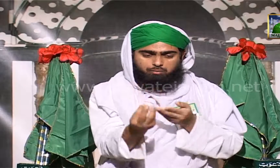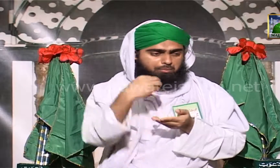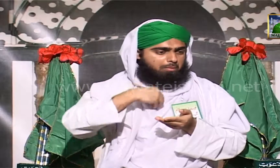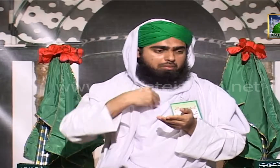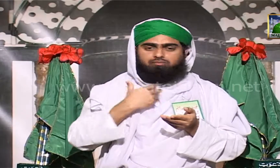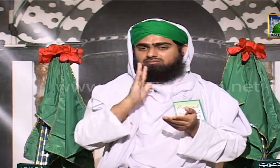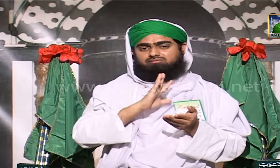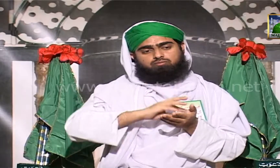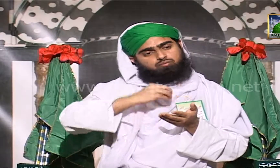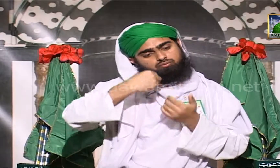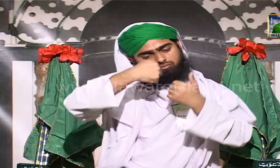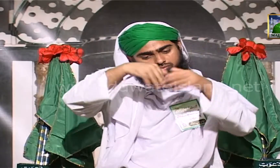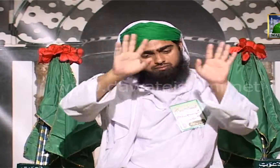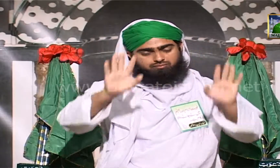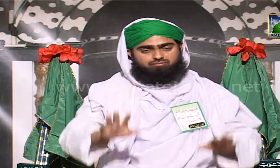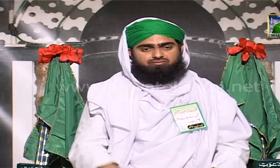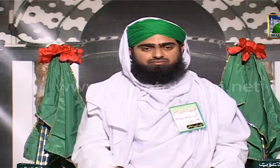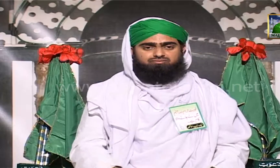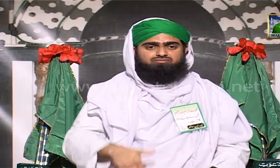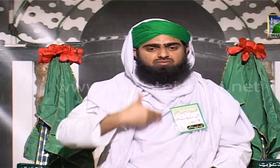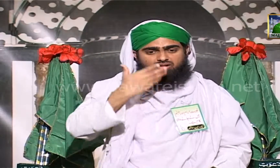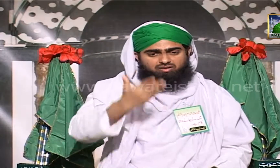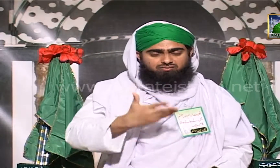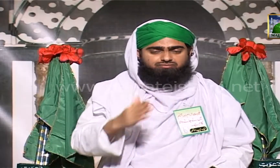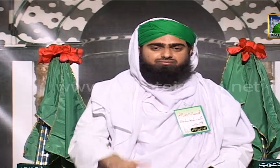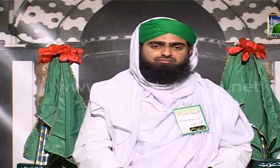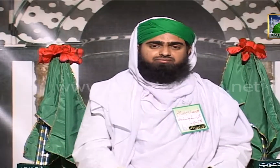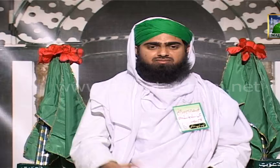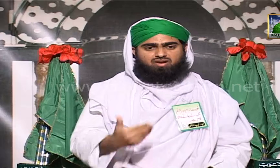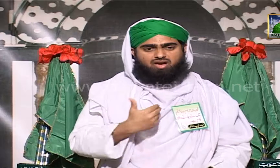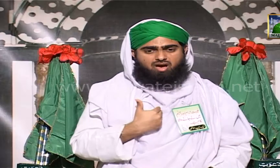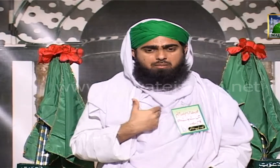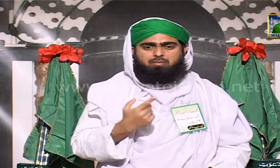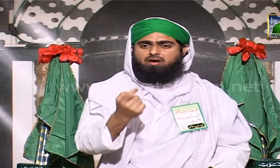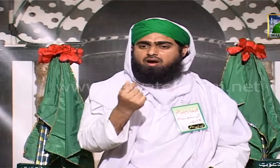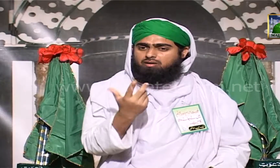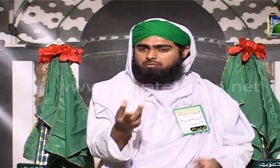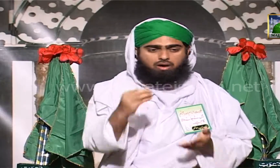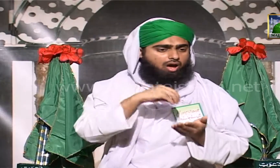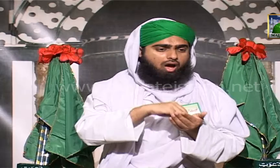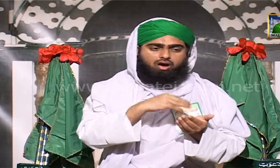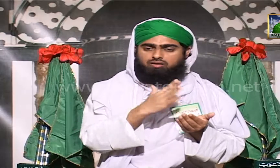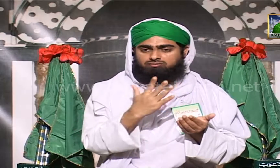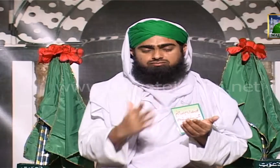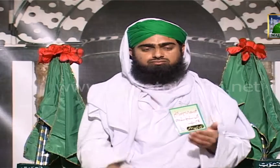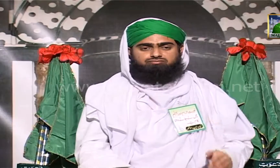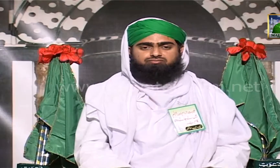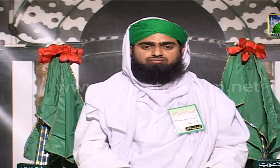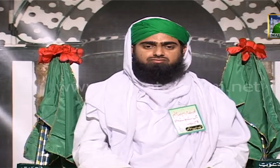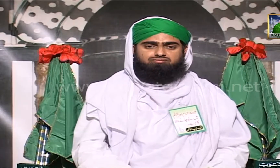دوں۔ آپ ارشاد فرماتے ہیں کہ میرے ہاتھ میں روپیہ نہیں ٹھہرتا۔ آج کل اگر کسی